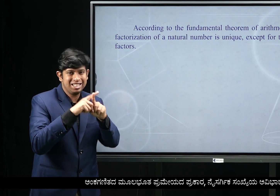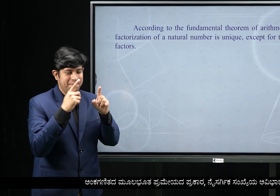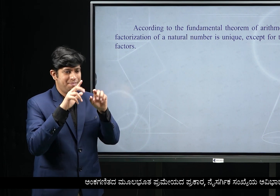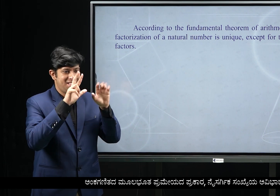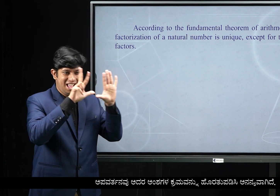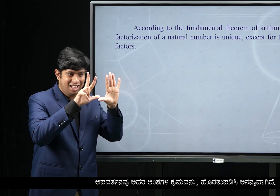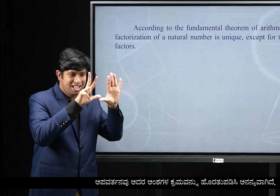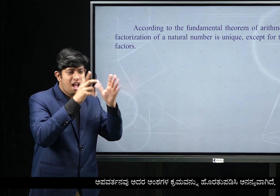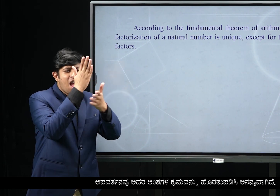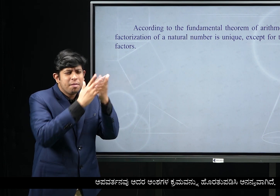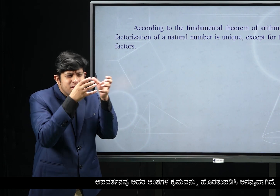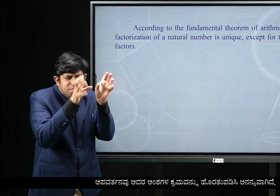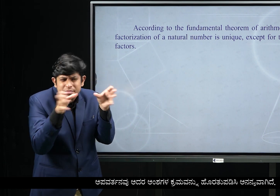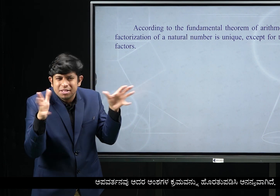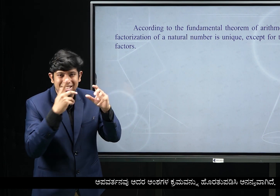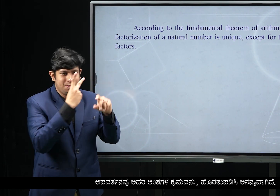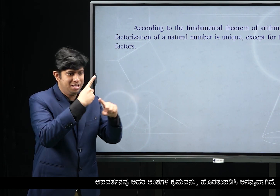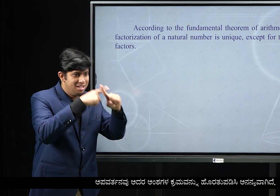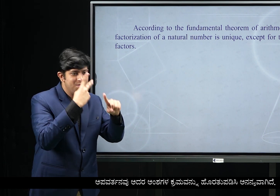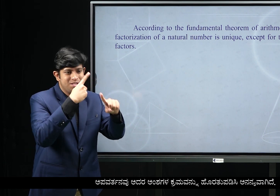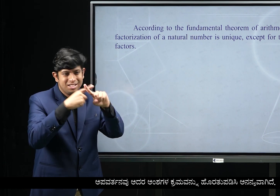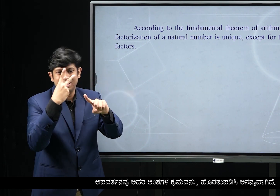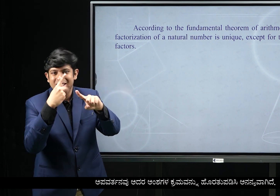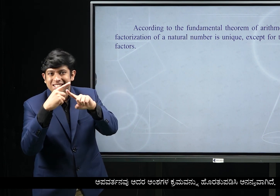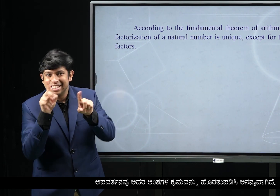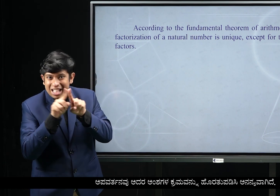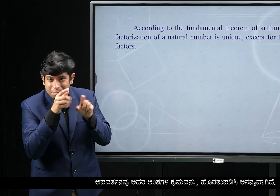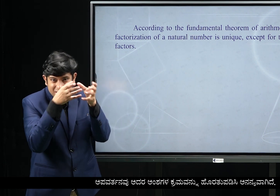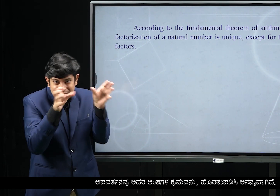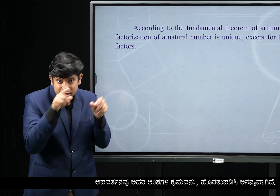ಅಪವರ್ತನವು ಅದರ ಅಂಶಗಳ ಕ್ರಮವನ್ನು ಹೊರತುಪಡಿಸಿ ಅನನ್ಯವಾಗಿದೆ.